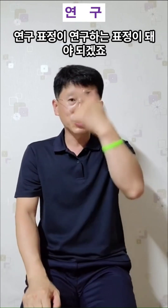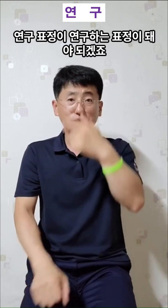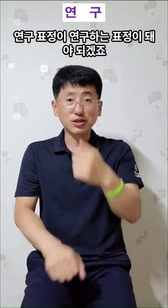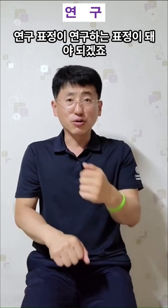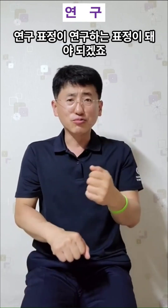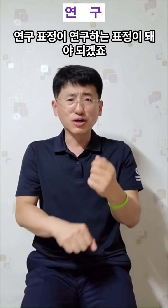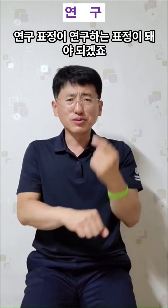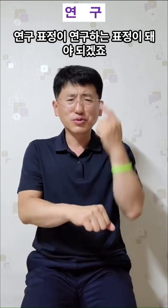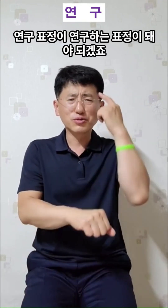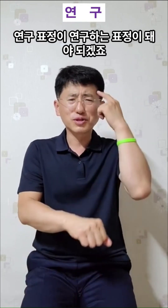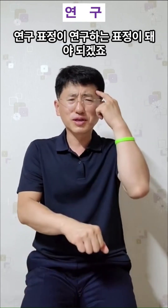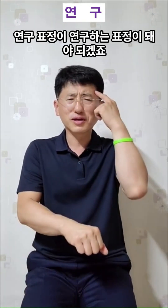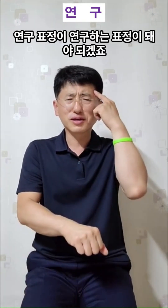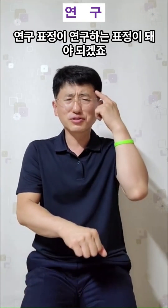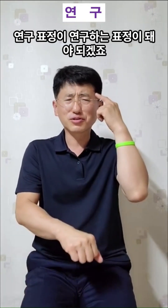표정이 연구하는 표정이 돼야 되겠죠.